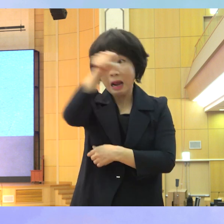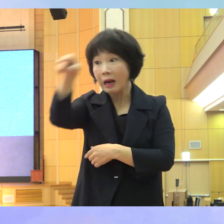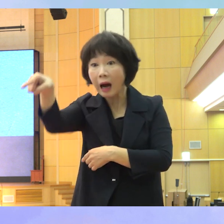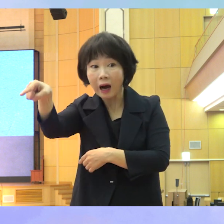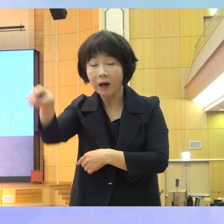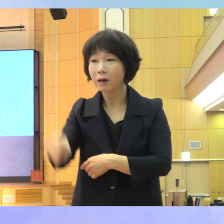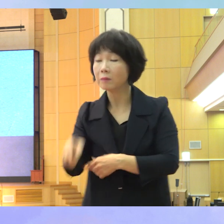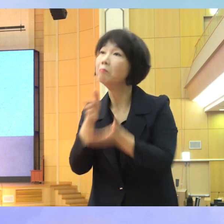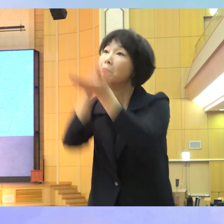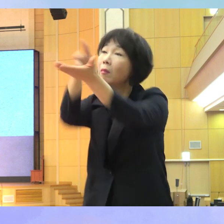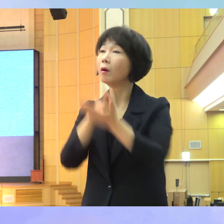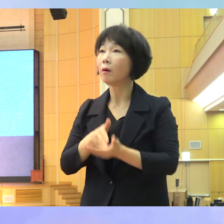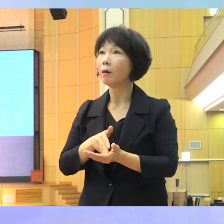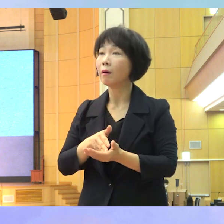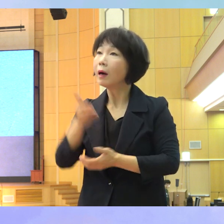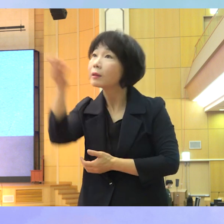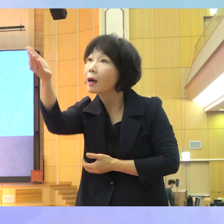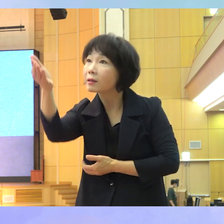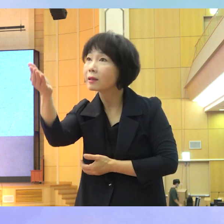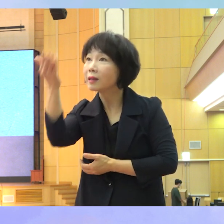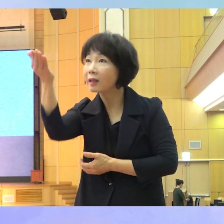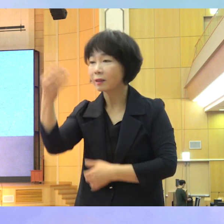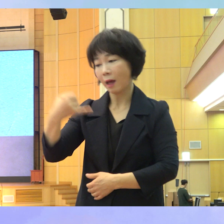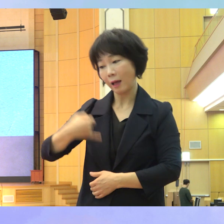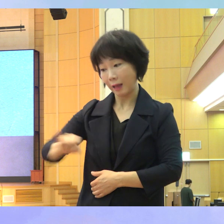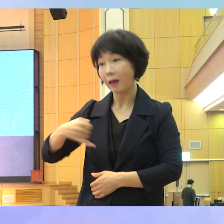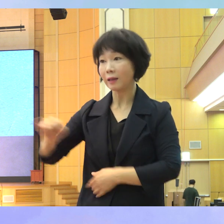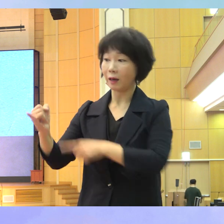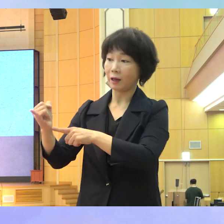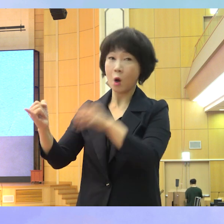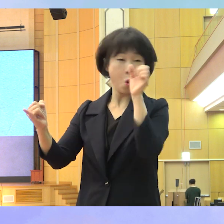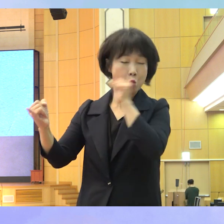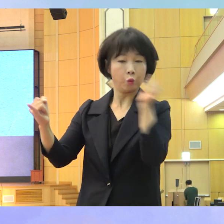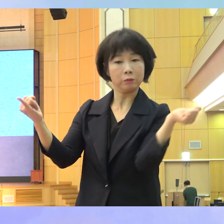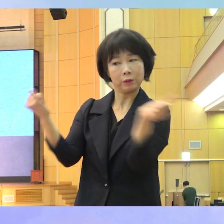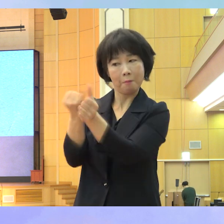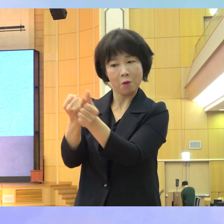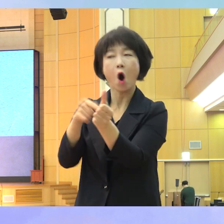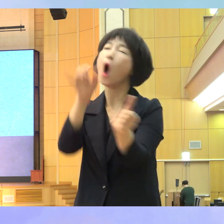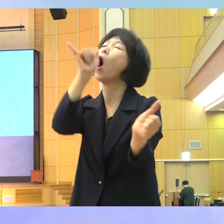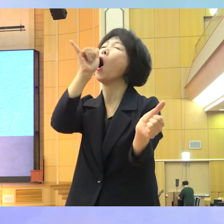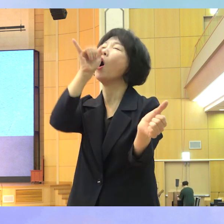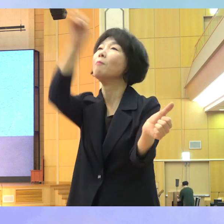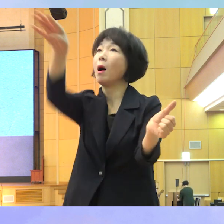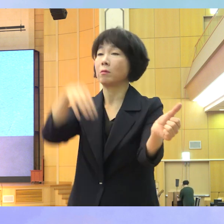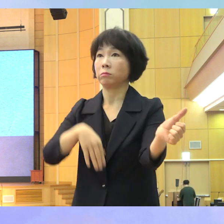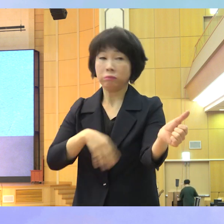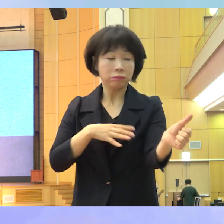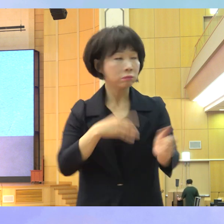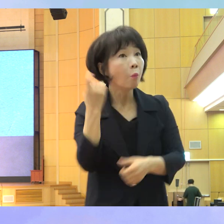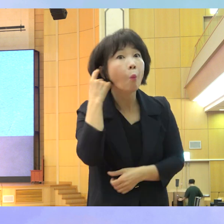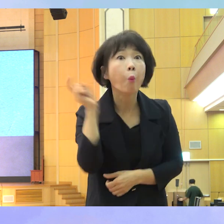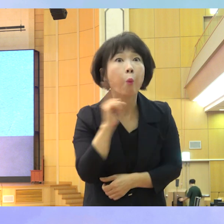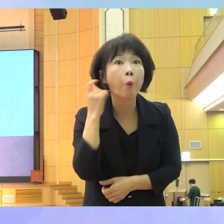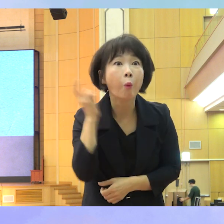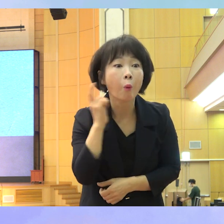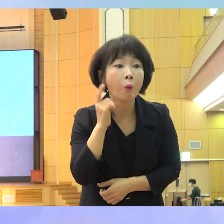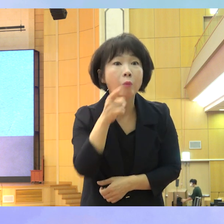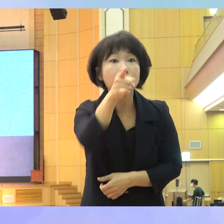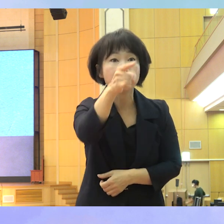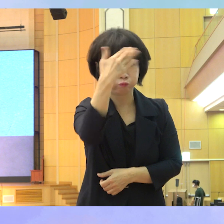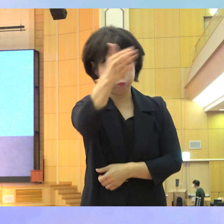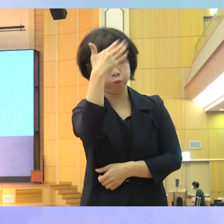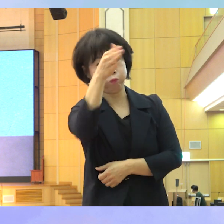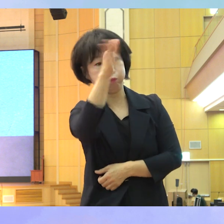당신의 딸에게 아주 좋은 배우자감이 있습니다. 그랬더니 빌 게이츠가 하는 말이, 당신이